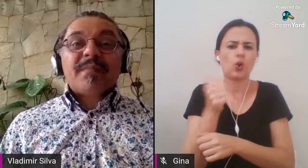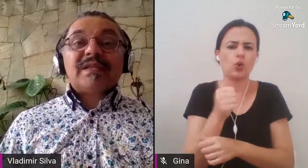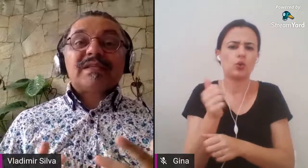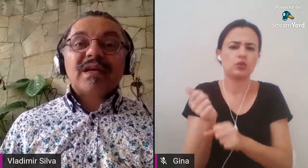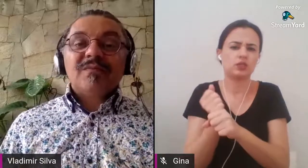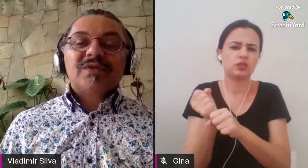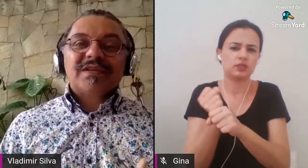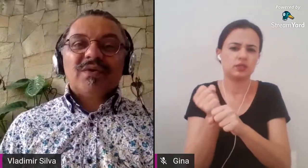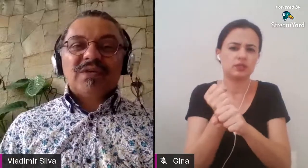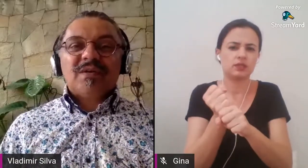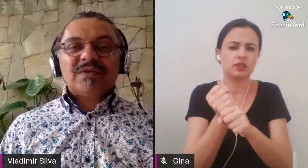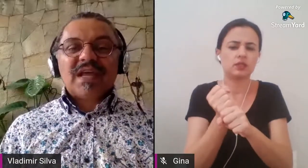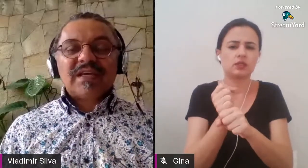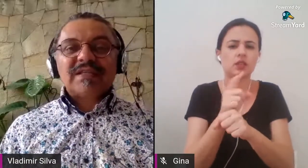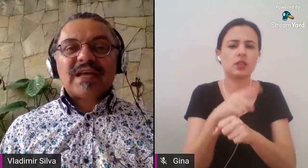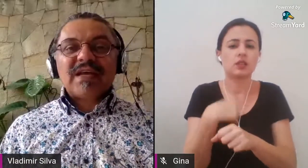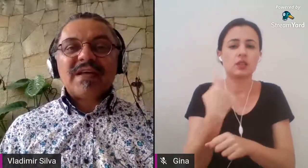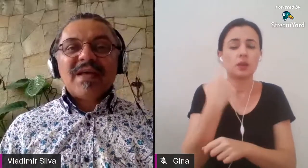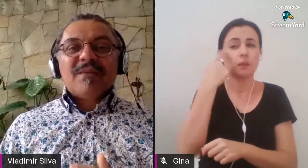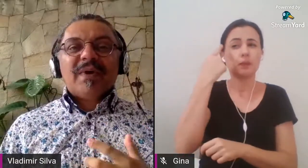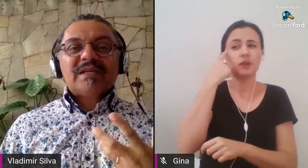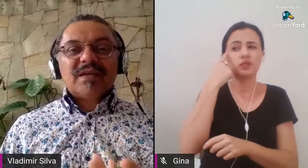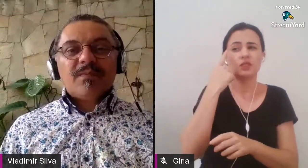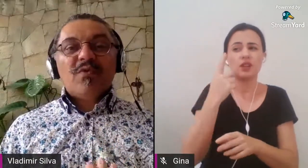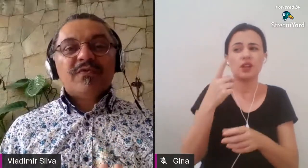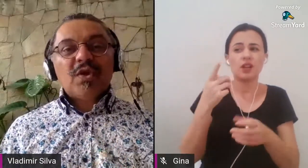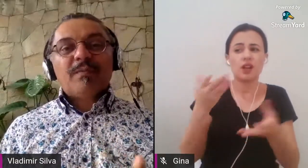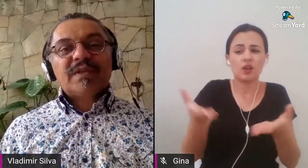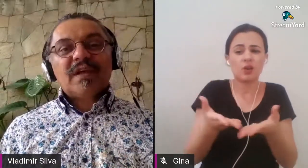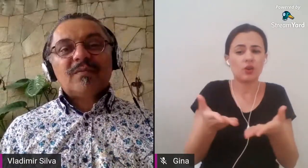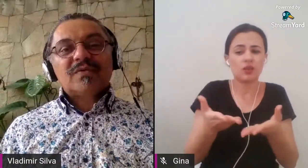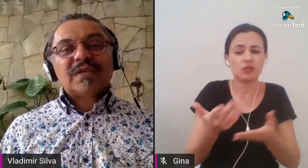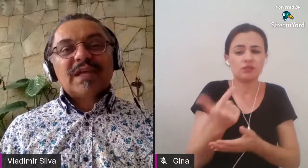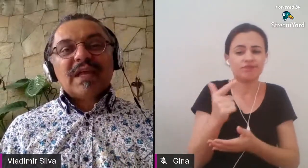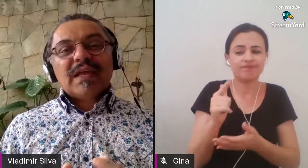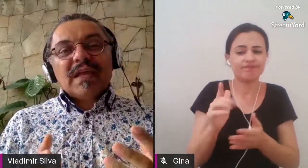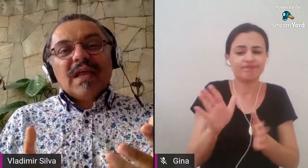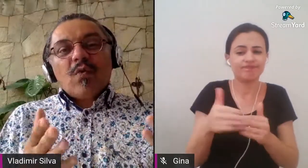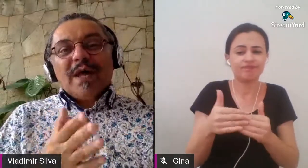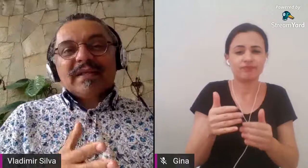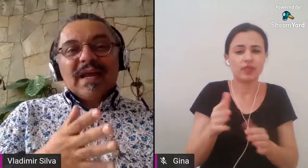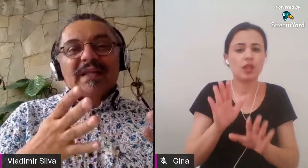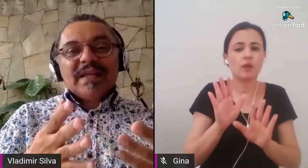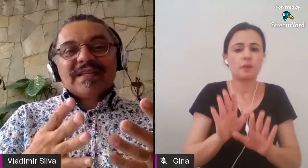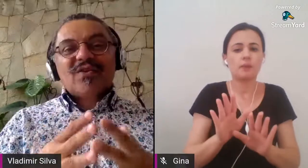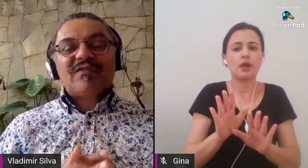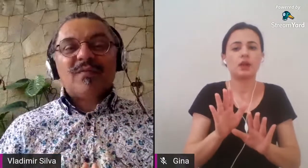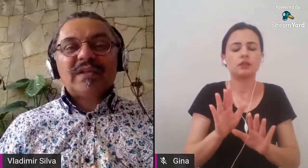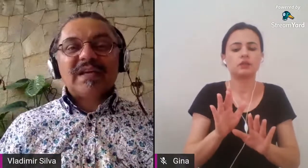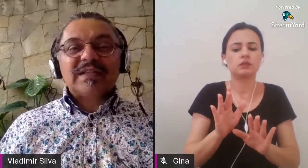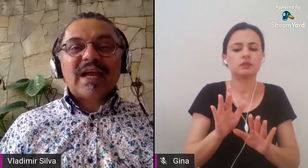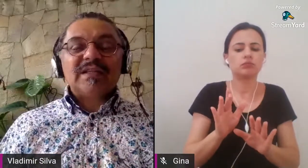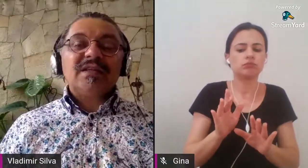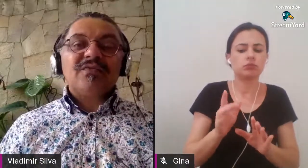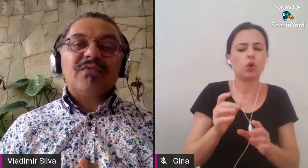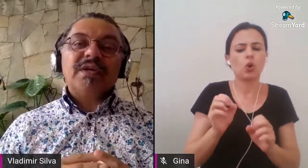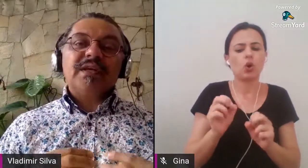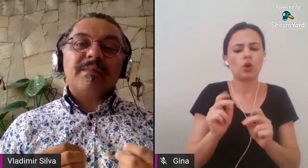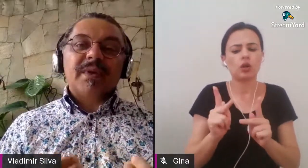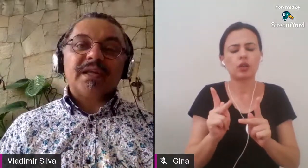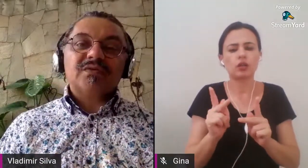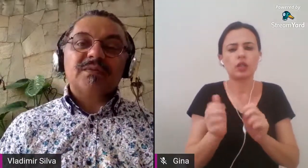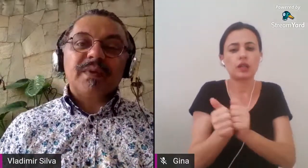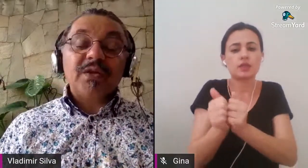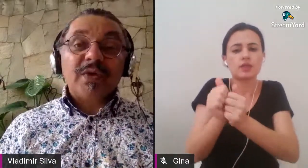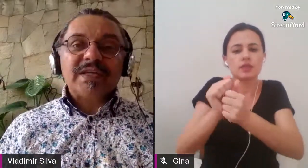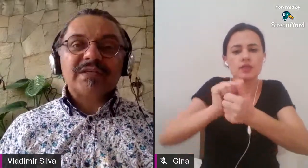momento, nós até pensamos que não iríamos realizar, mas que, por fim, optamos enquadrá-la nessa nova modalidade, que